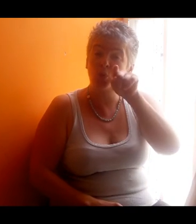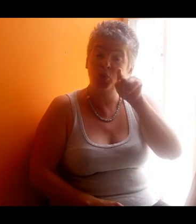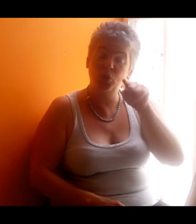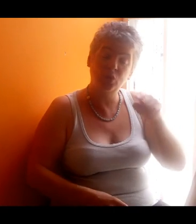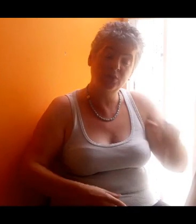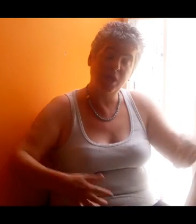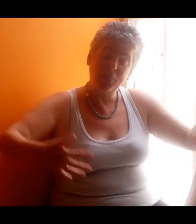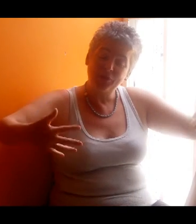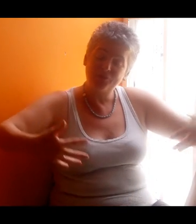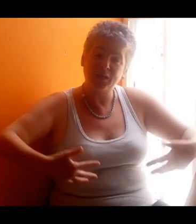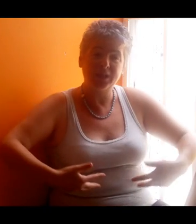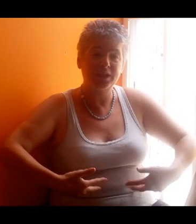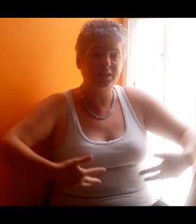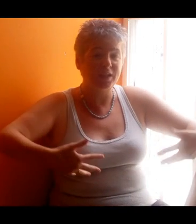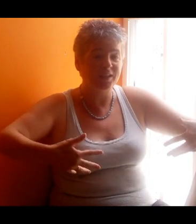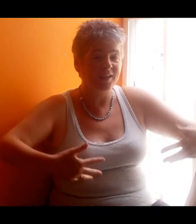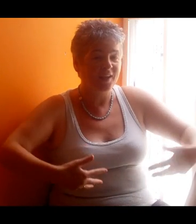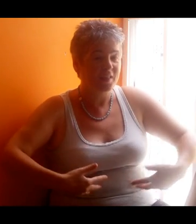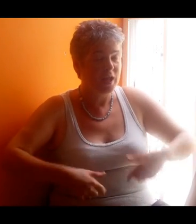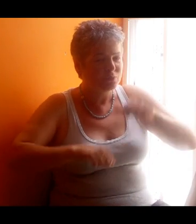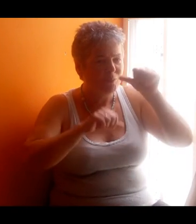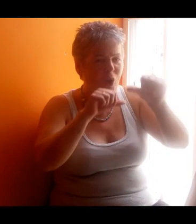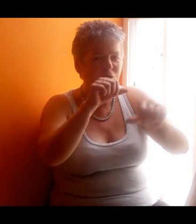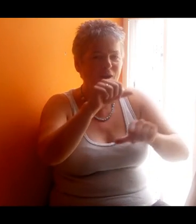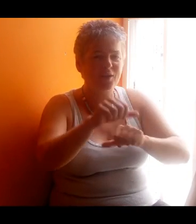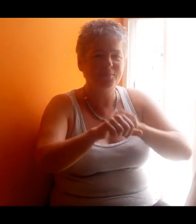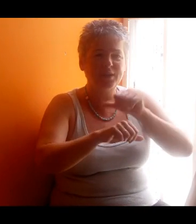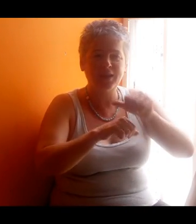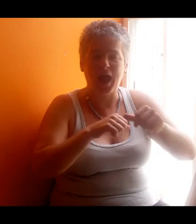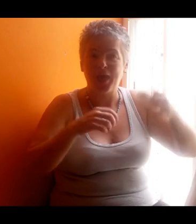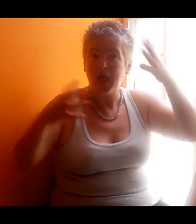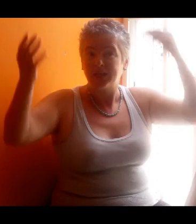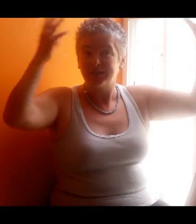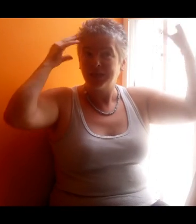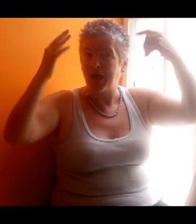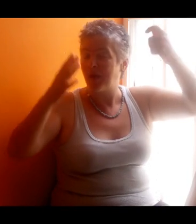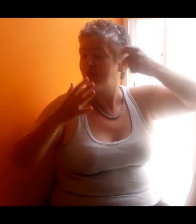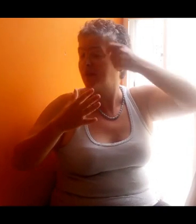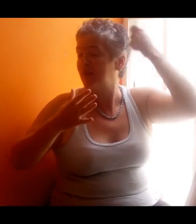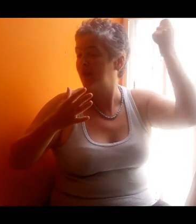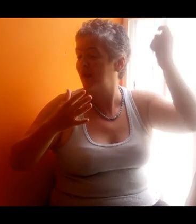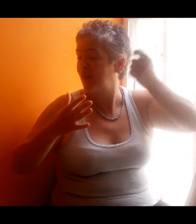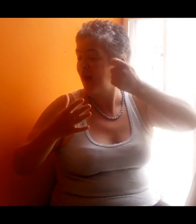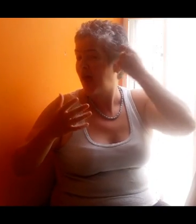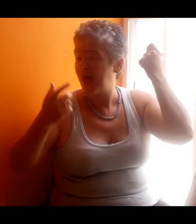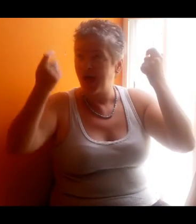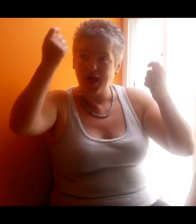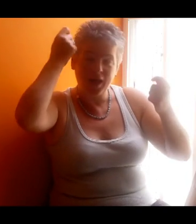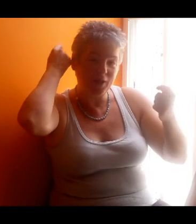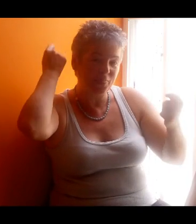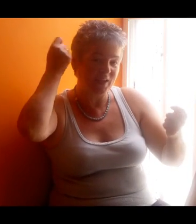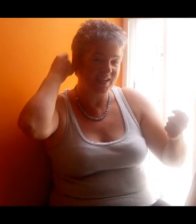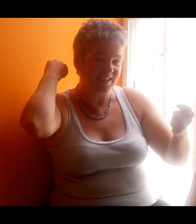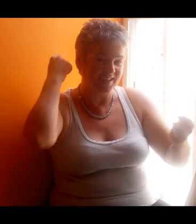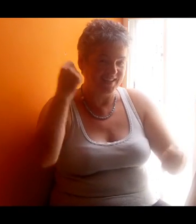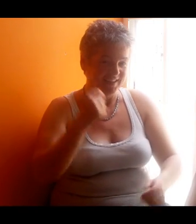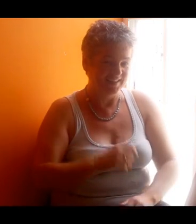está ahora mismo primero, segundo es Giannone, sexto es Simón. Vamos a ver que las 9 minutos de entrenamiento, cómo queda configurada esta parrilla de